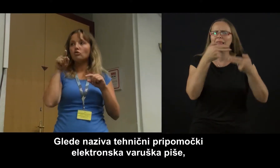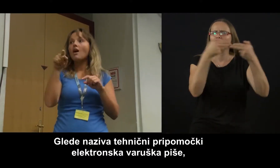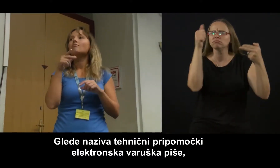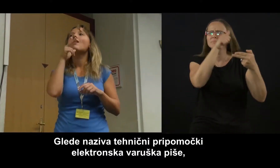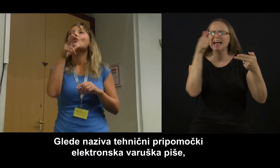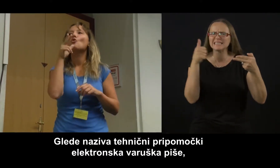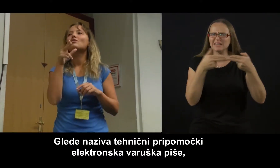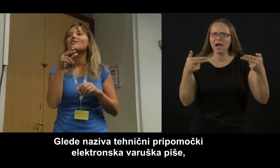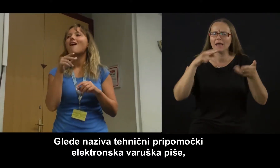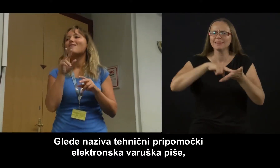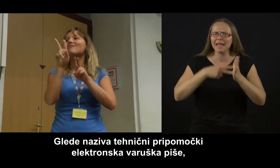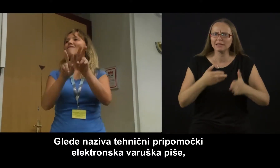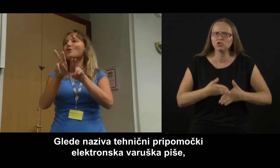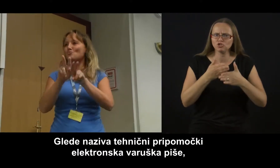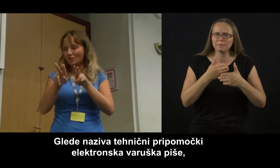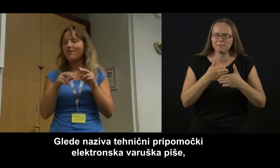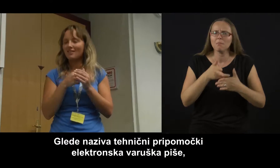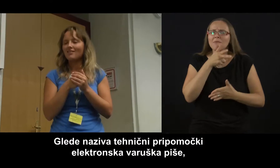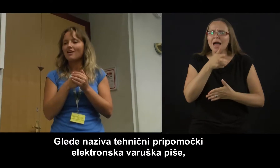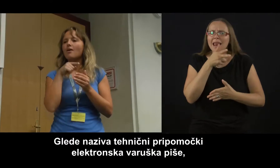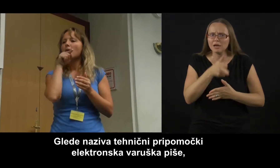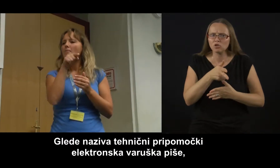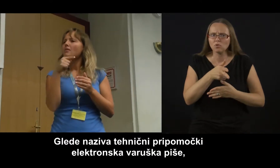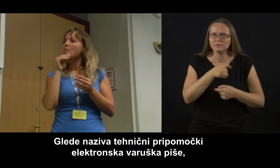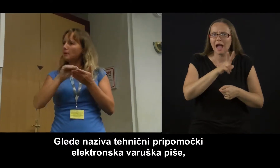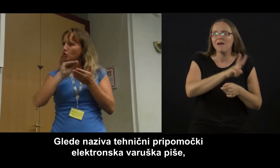naziva tehničnih pripomočki, elektronska varuška,